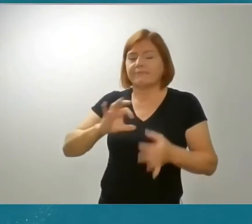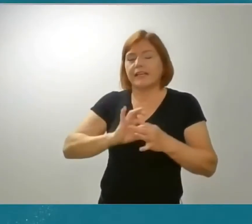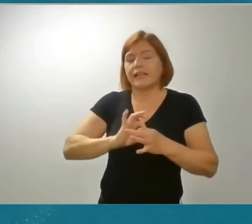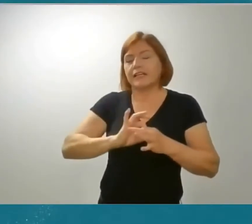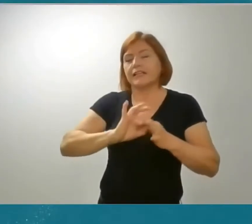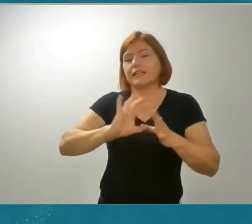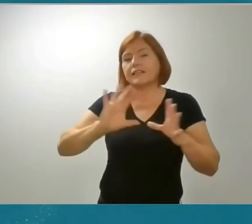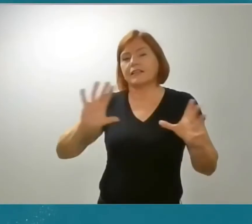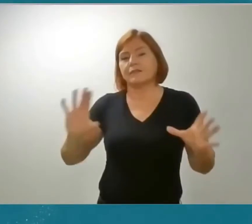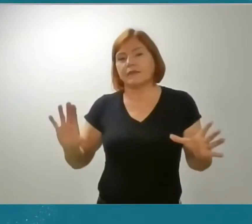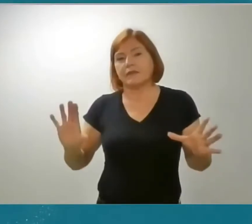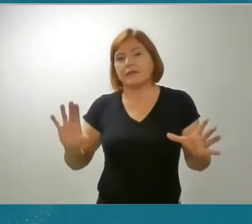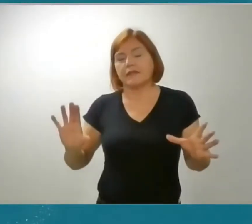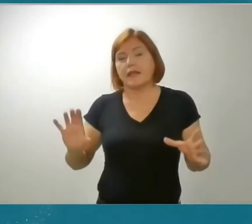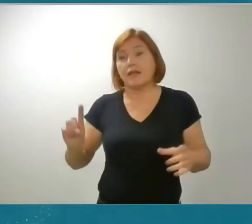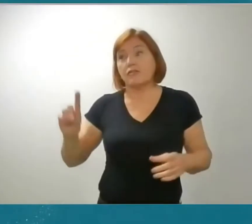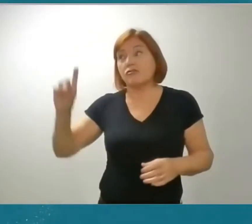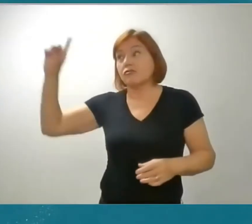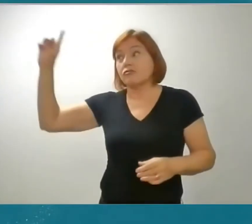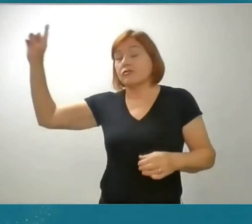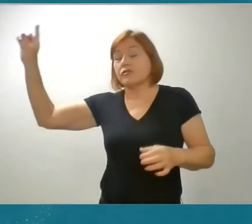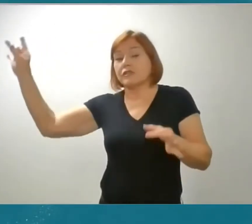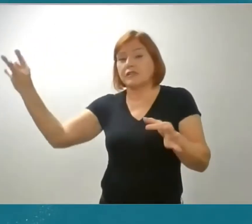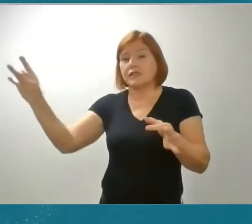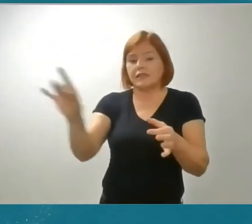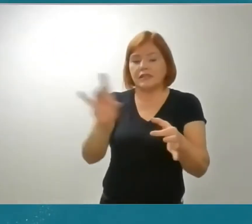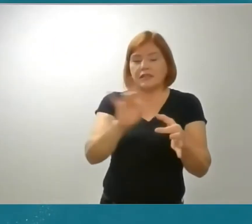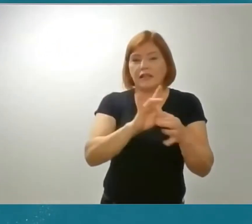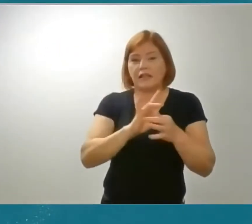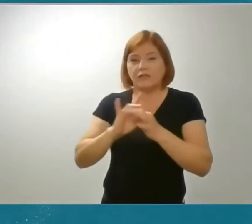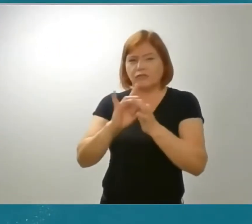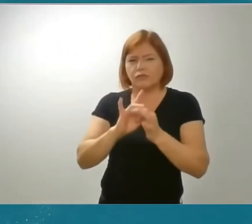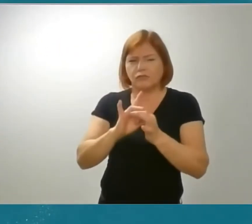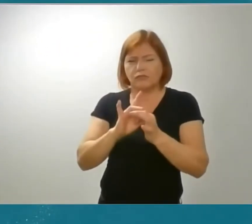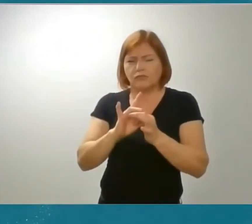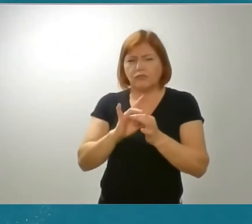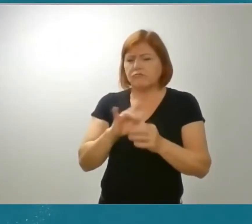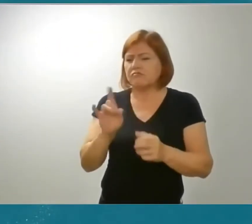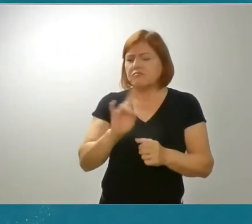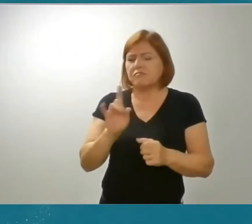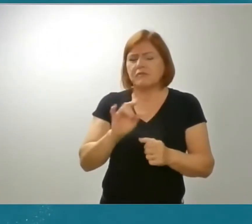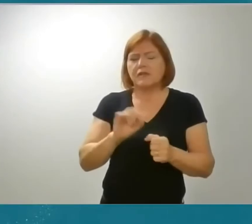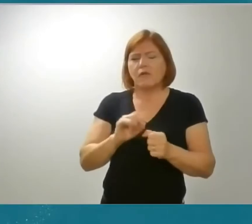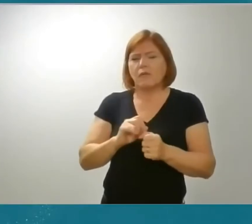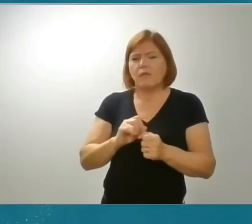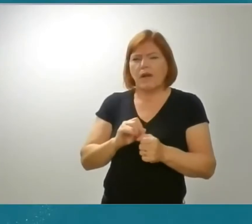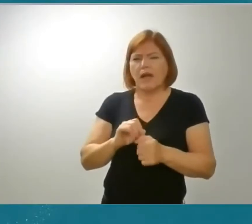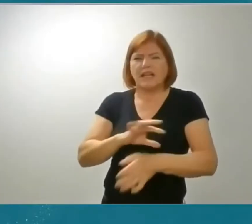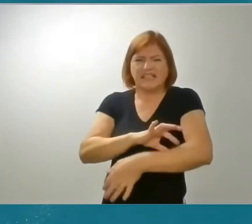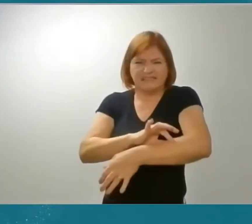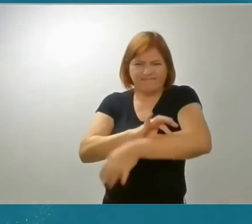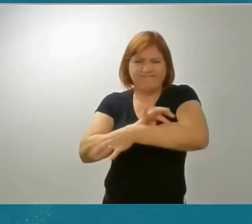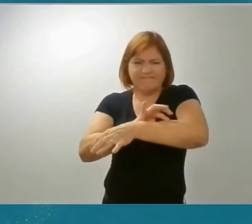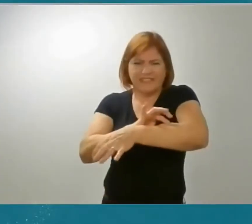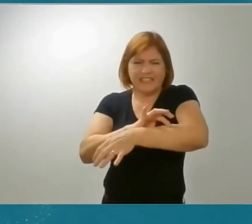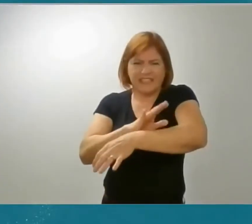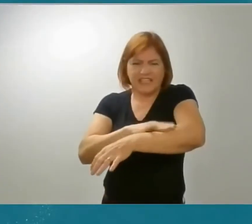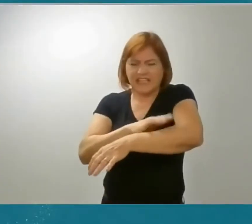próprio Jesus. E ele estará em vós em forma do Espírito. Ele nunca mais